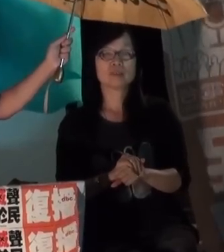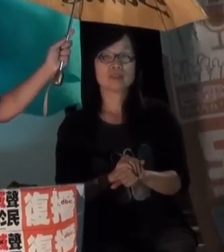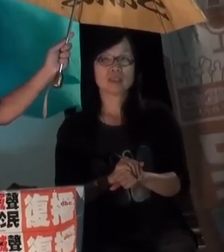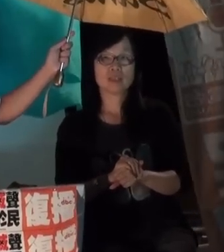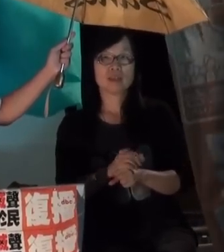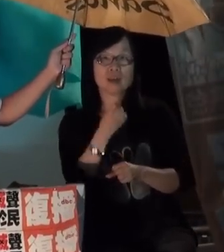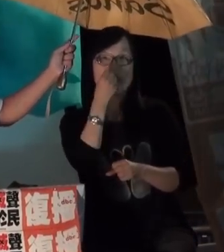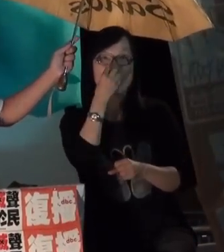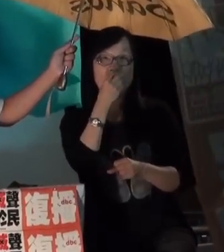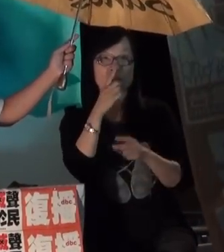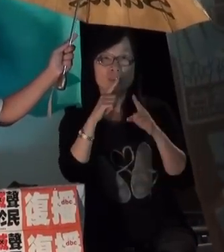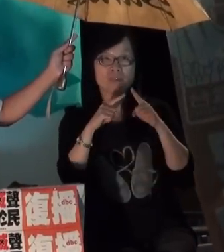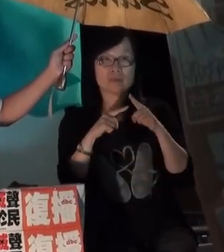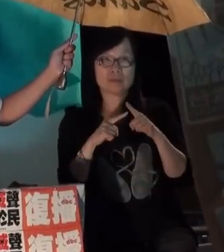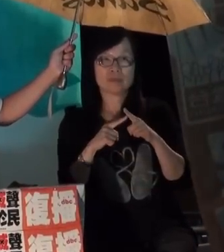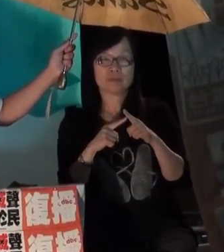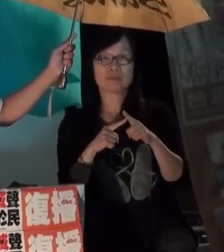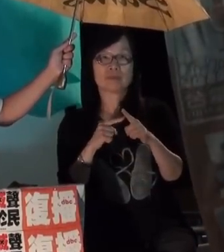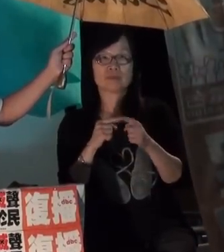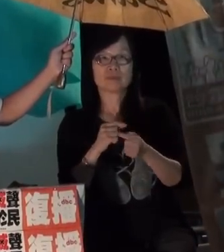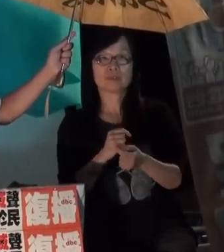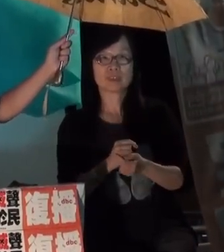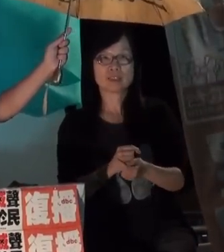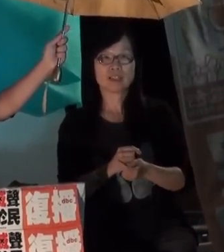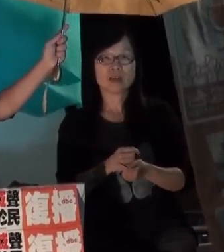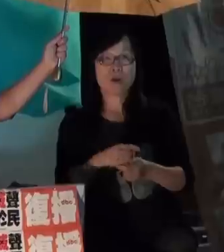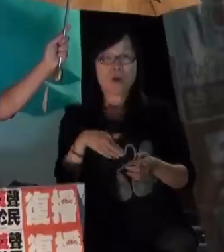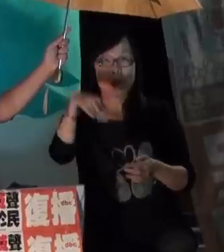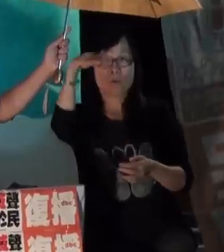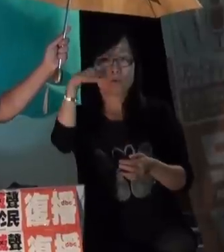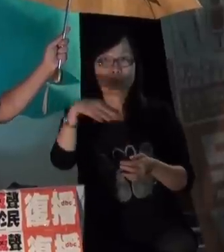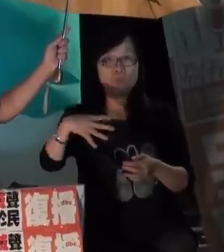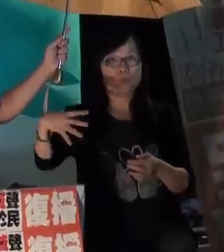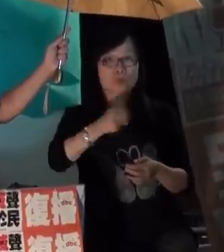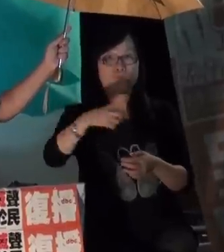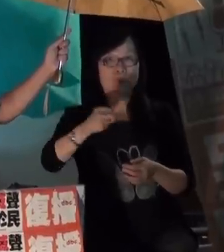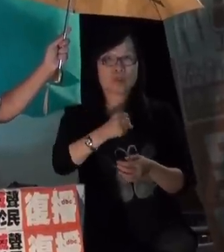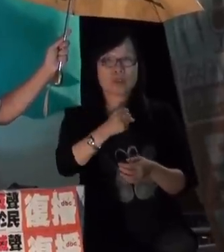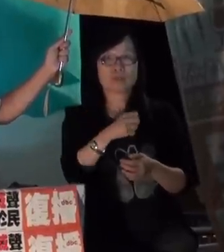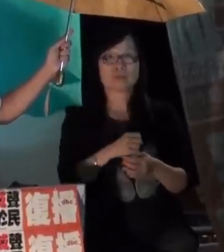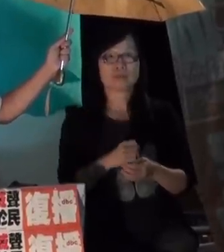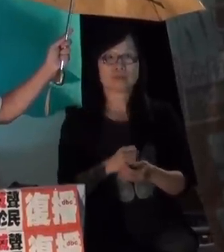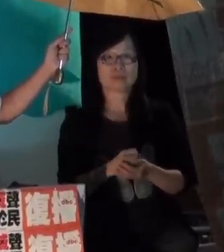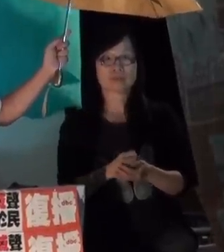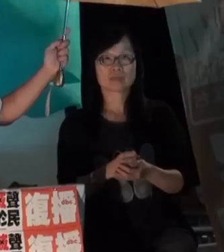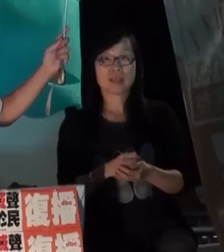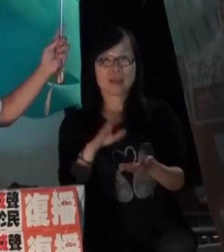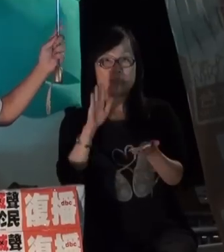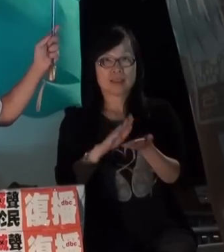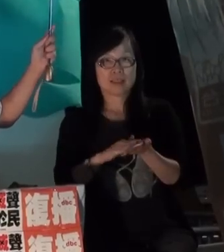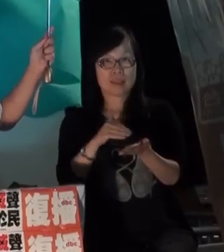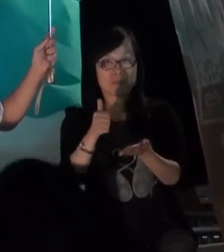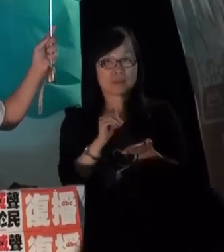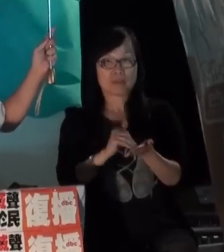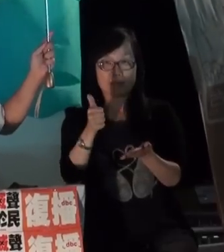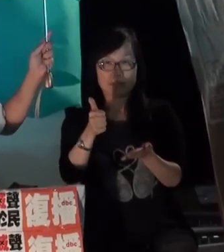所謂香港人嘅呢一個公權力嘅呢個表述啊，你贊唔贊成搞呢